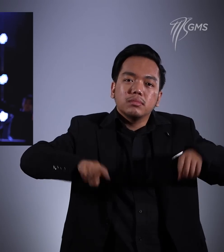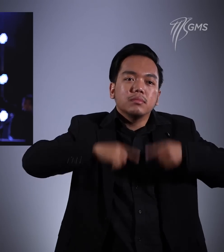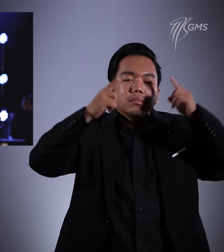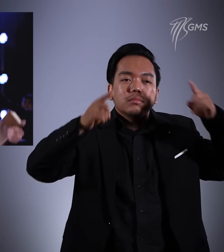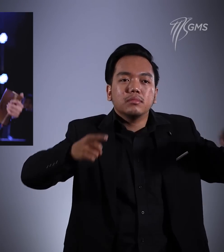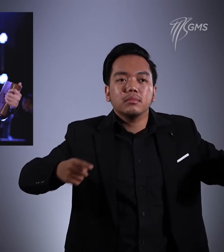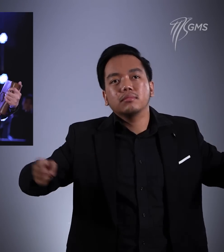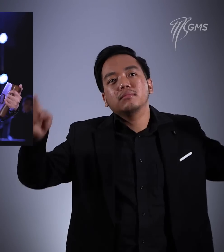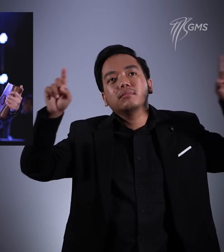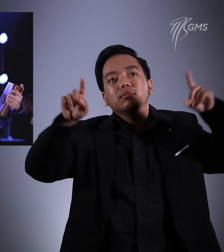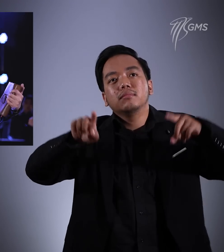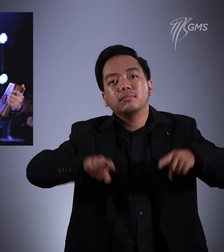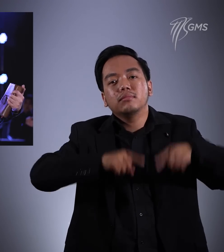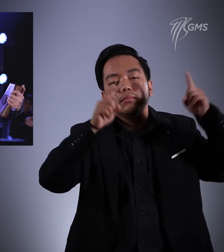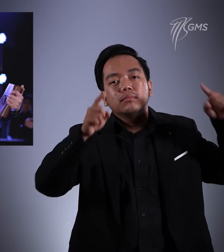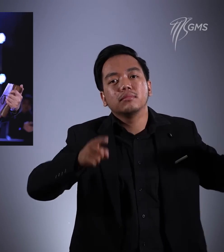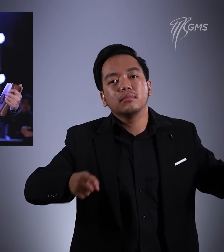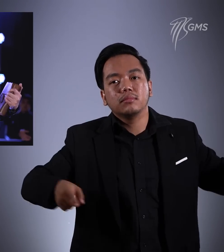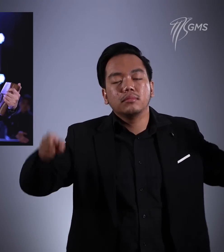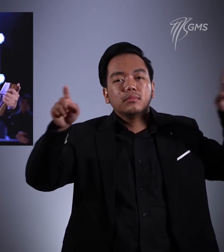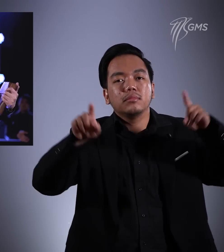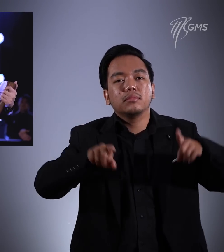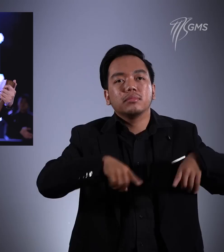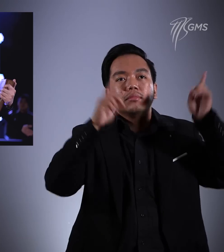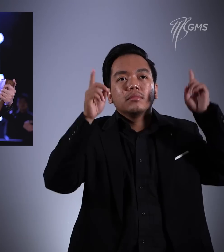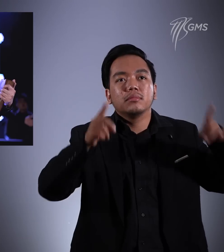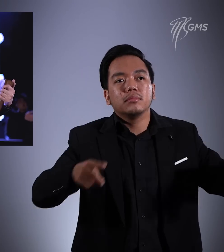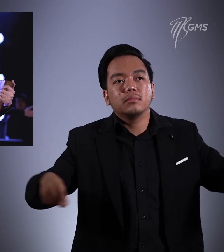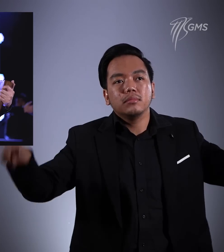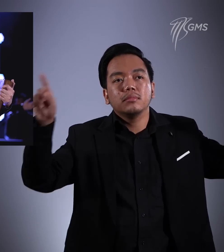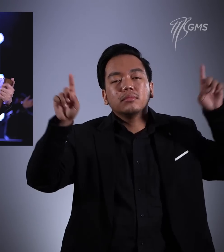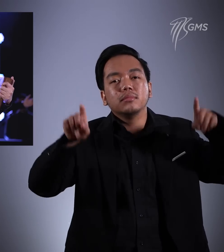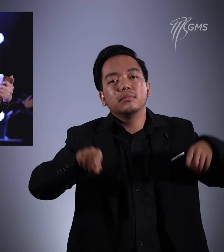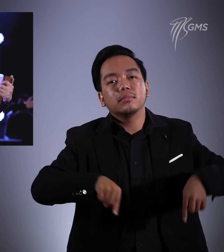Oh, ramaya sandaraya se. Inaramaya ralamaya.